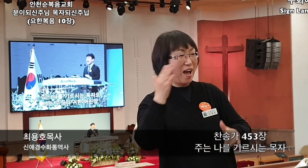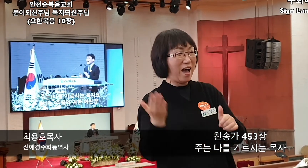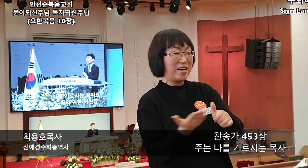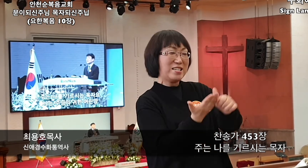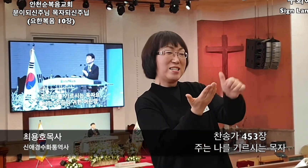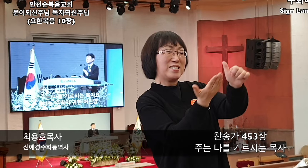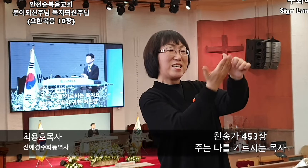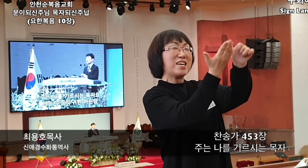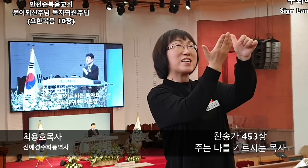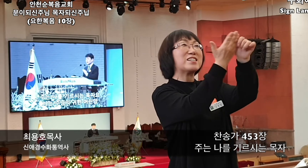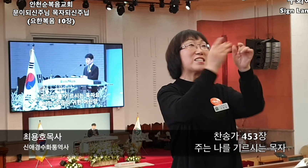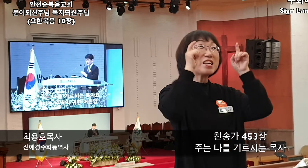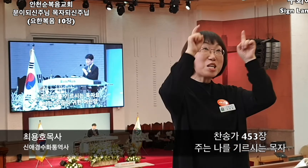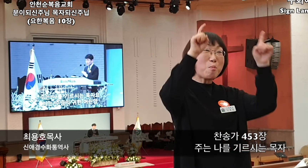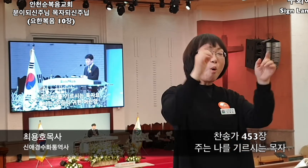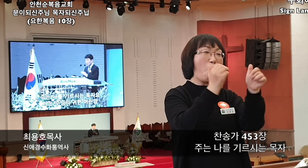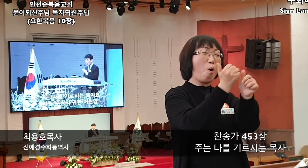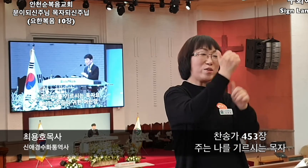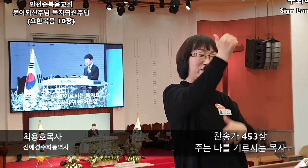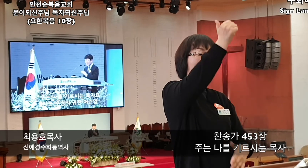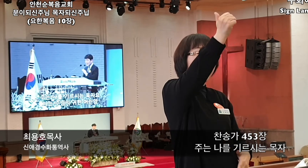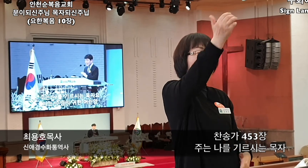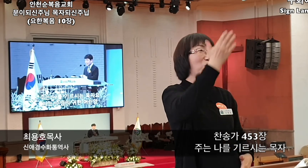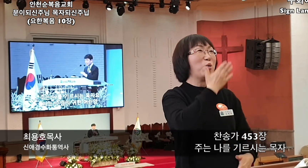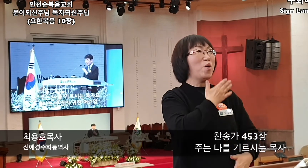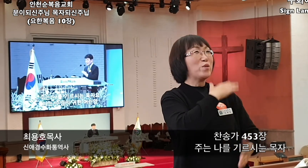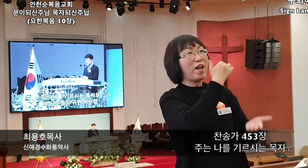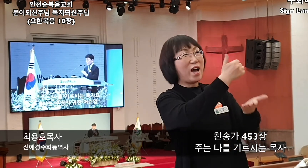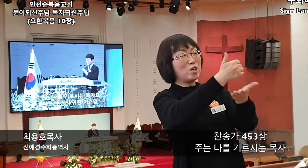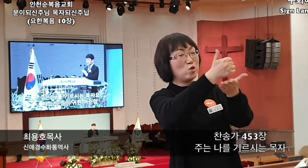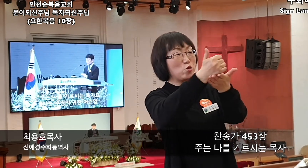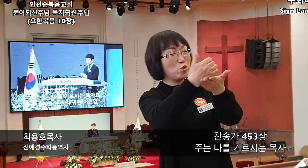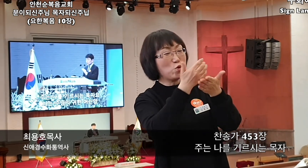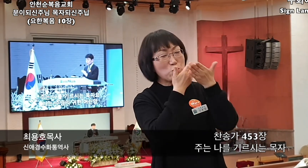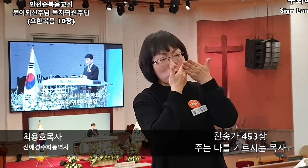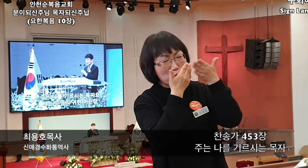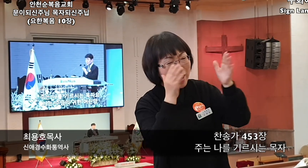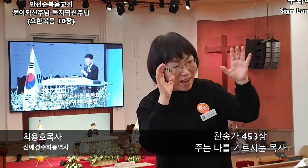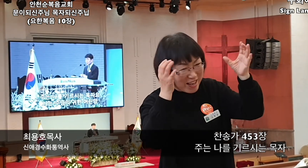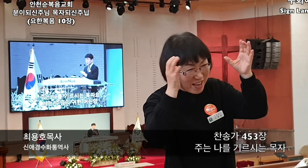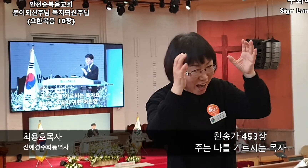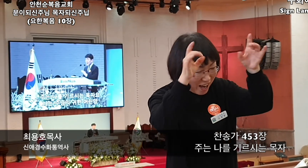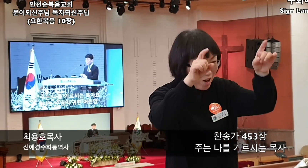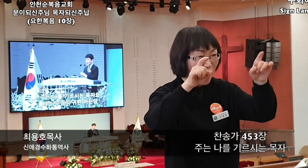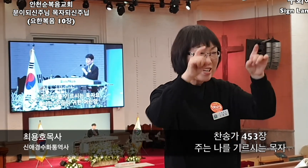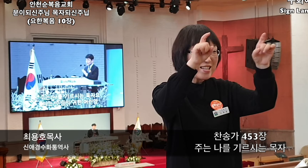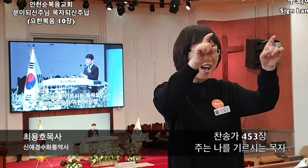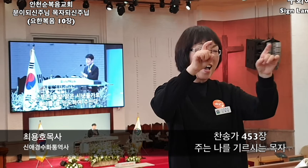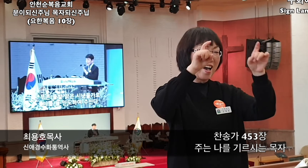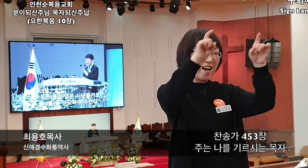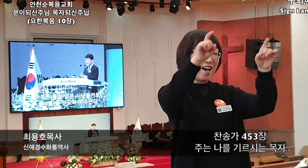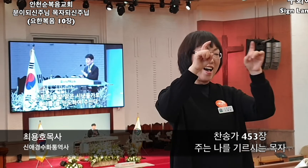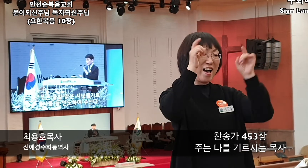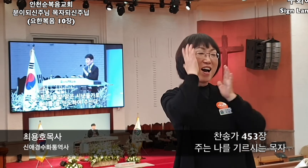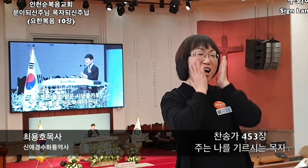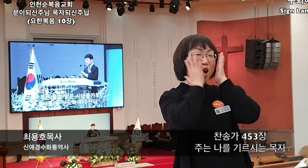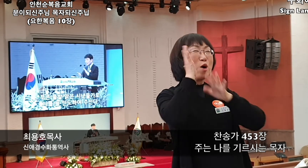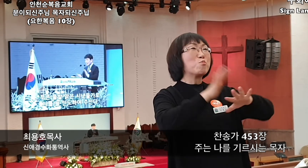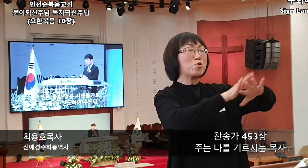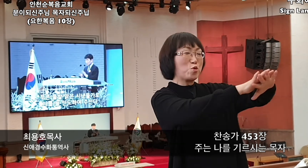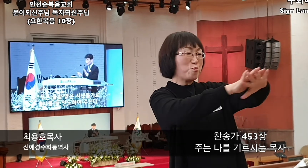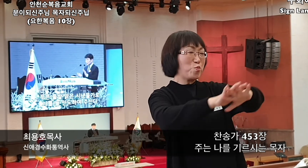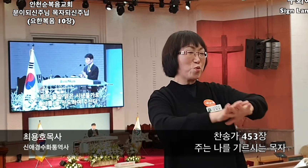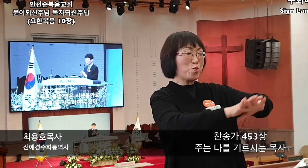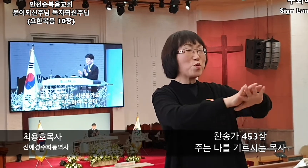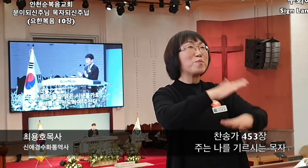주는 나를 기르시는 목자요 나는 주님의 귀한 어린